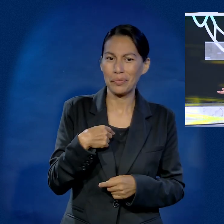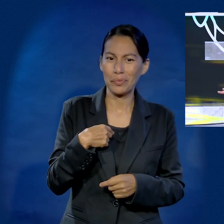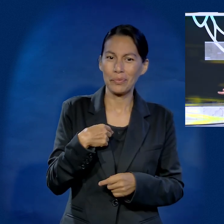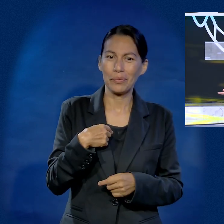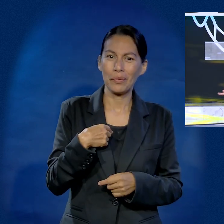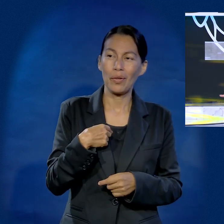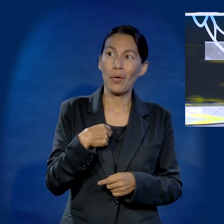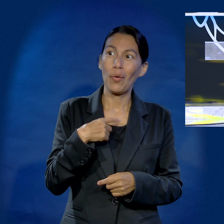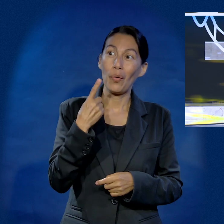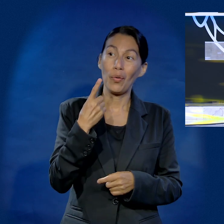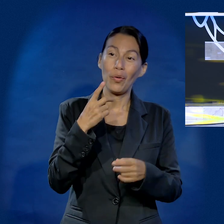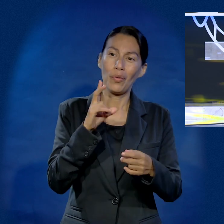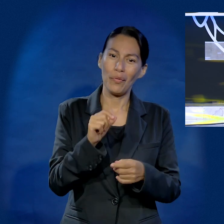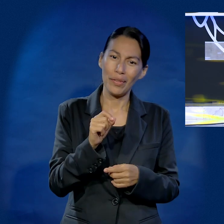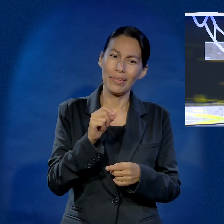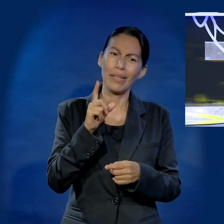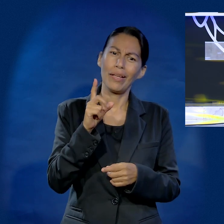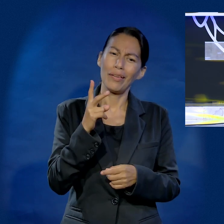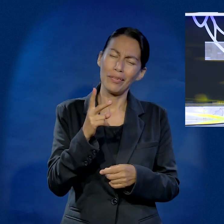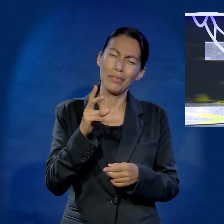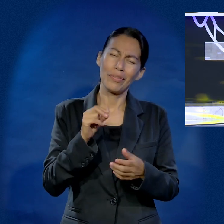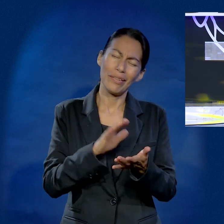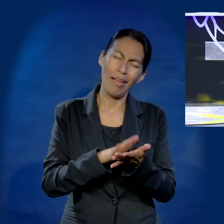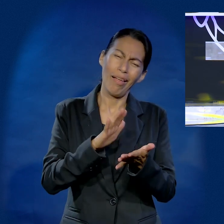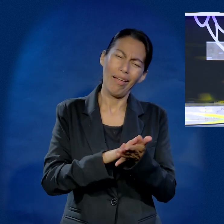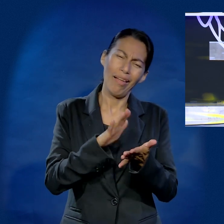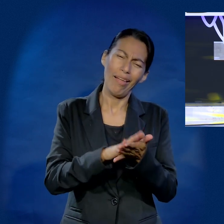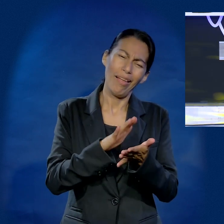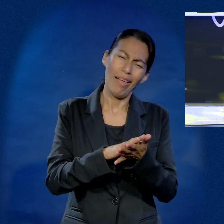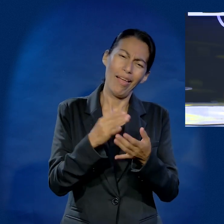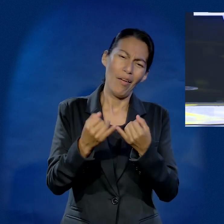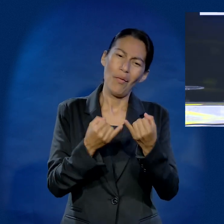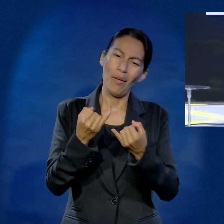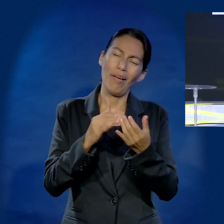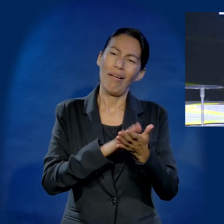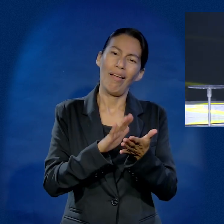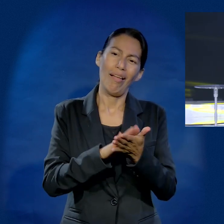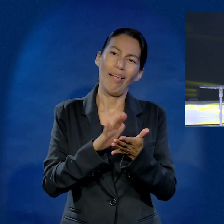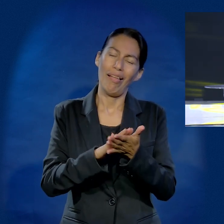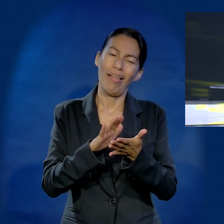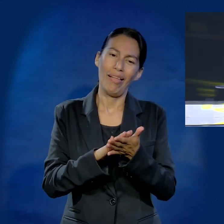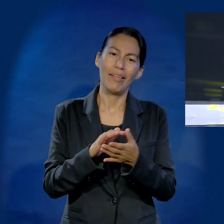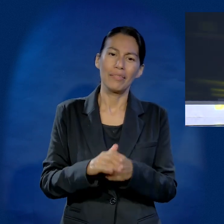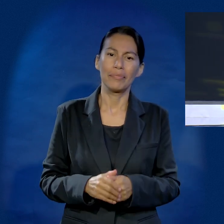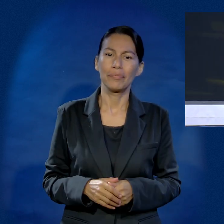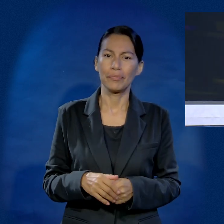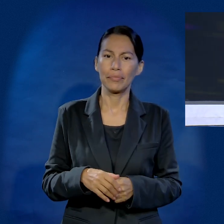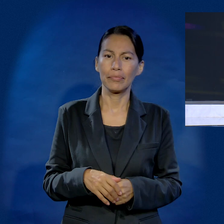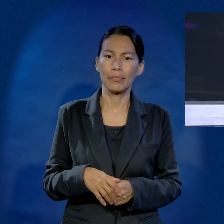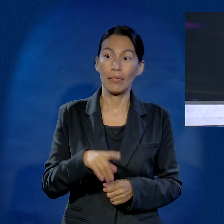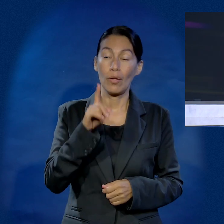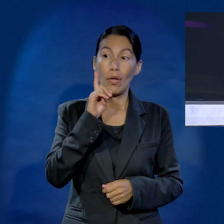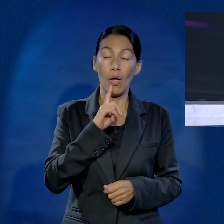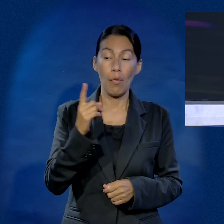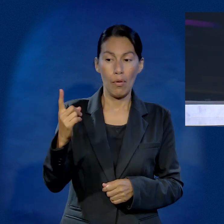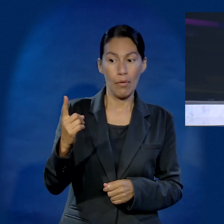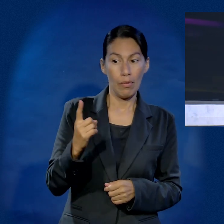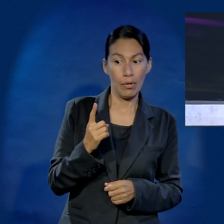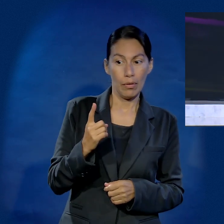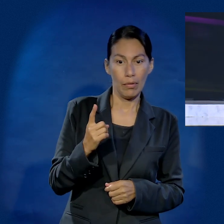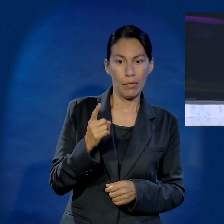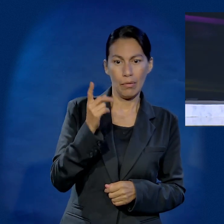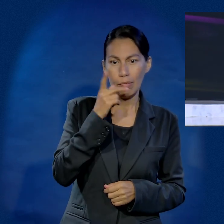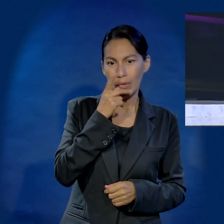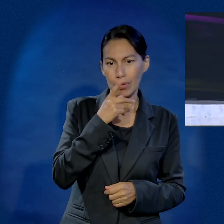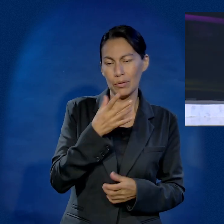sociales? Estábamos jugando 1:20, 2:20, 3:20, y de repente una muchacha vino, yo era el pastor,